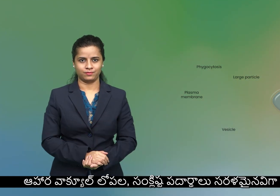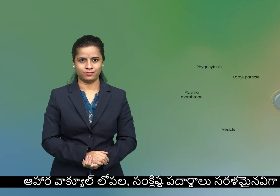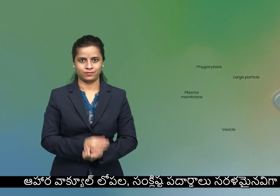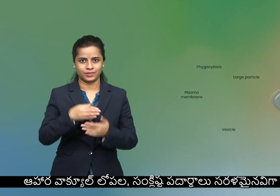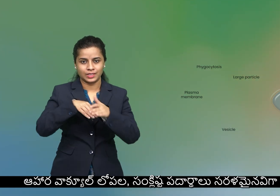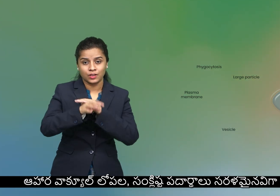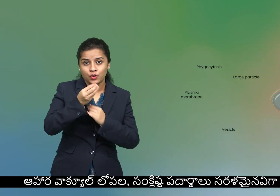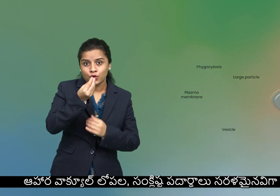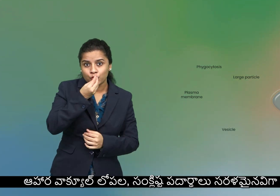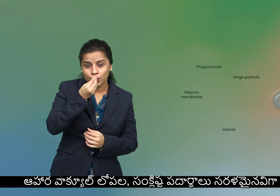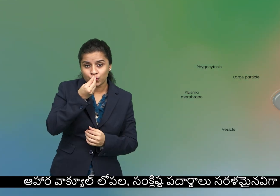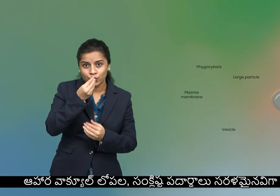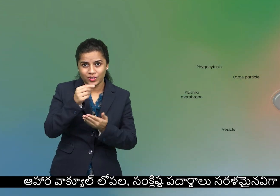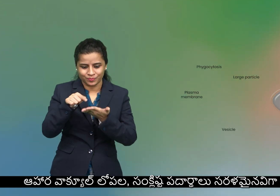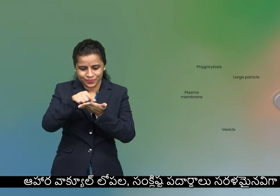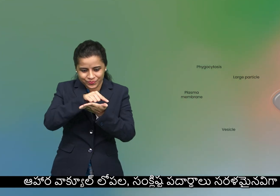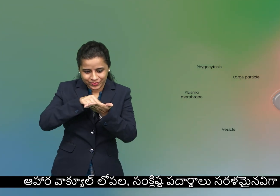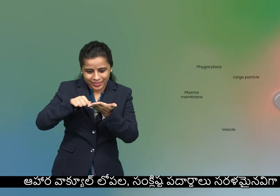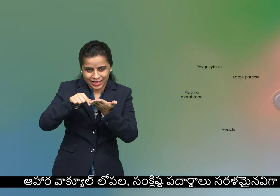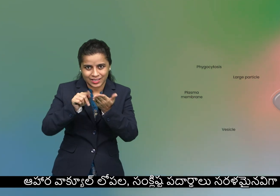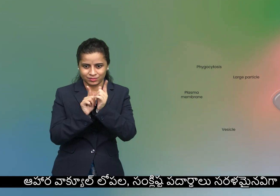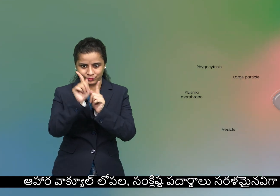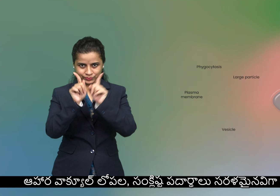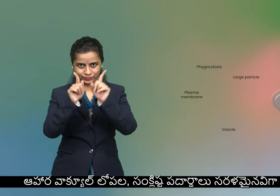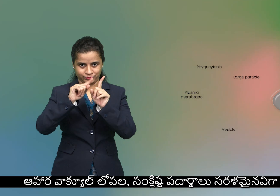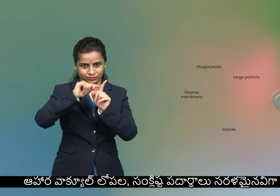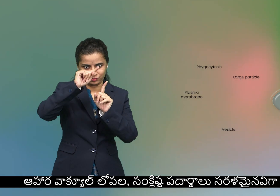ఆహార వాక్యూల్ లోపల సంక్లిష్ట పదార్థాలు